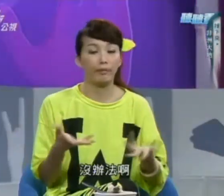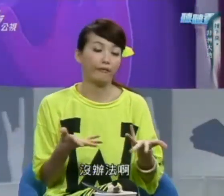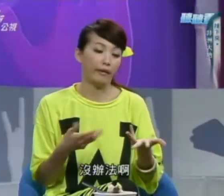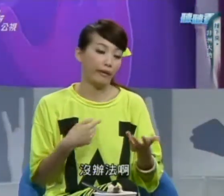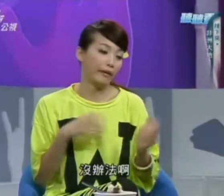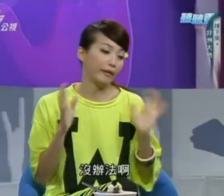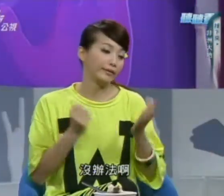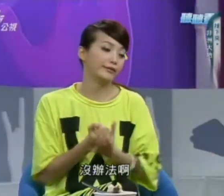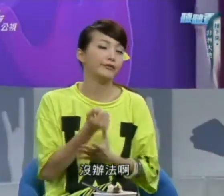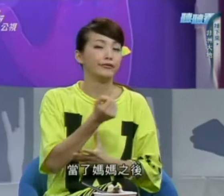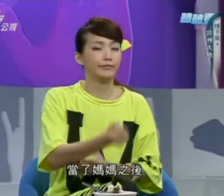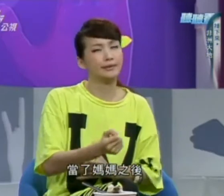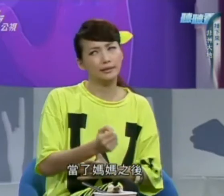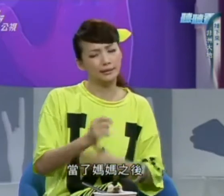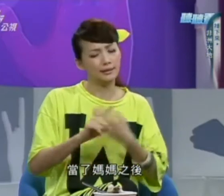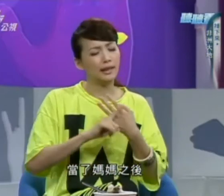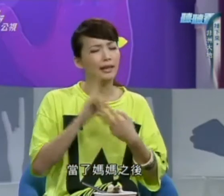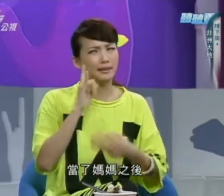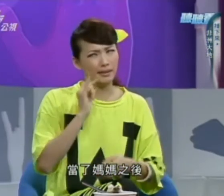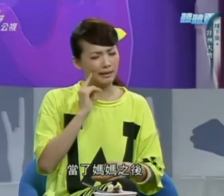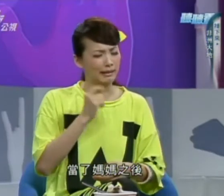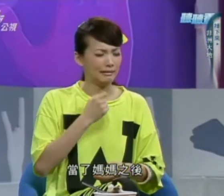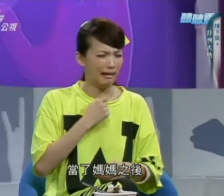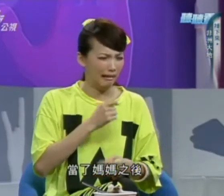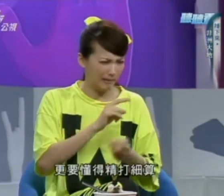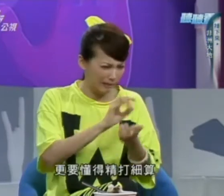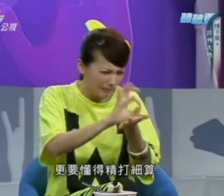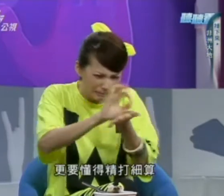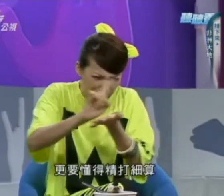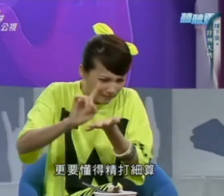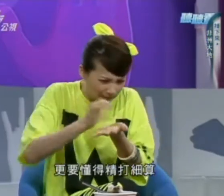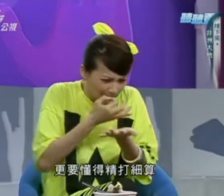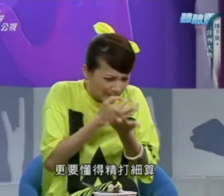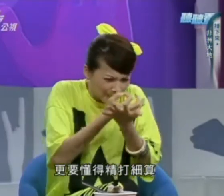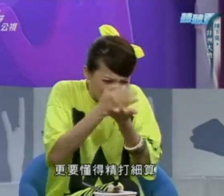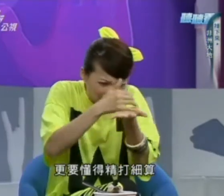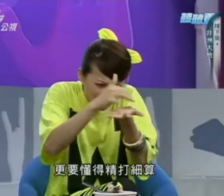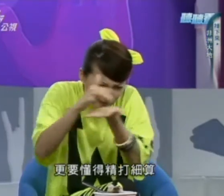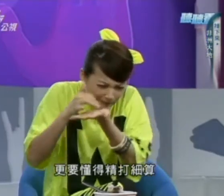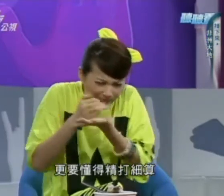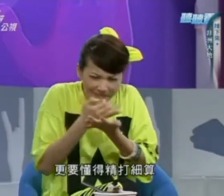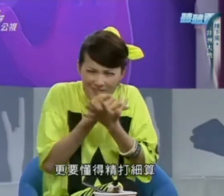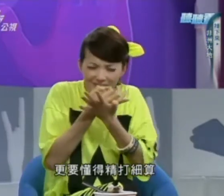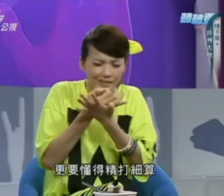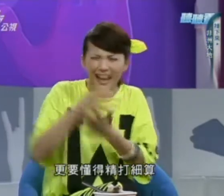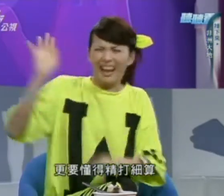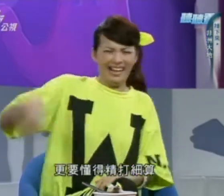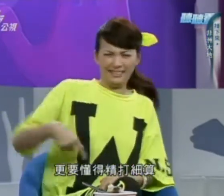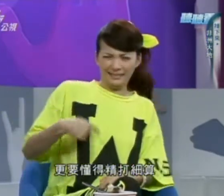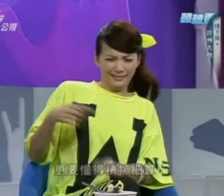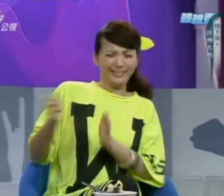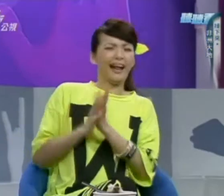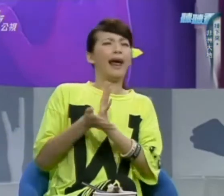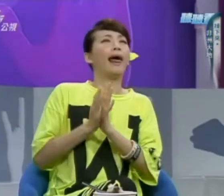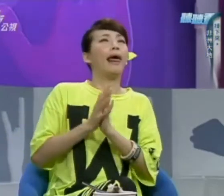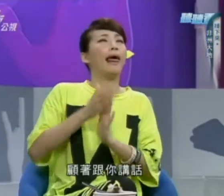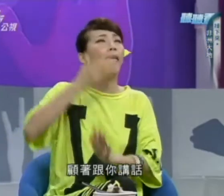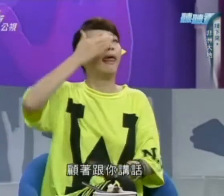啊，当了妈妈之后啊，更要懂得精打细算。还有，顾着跟你讲